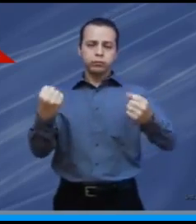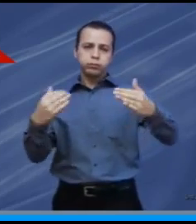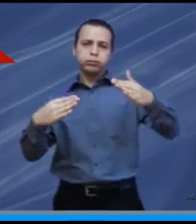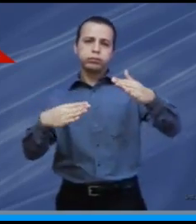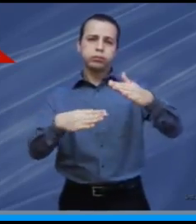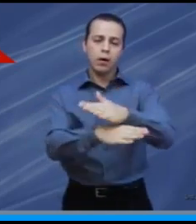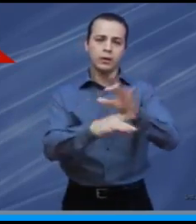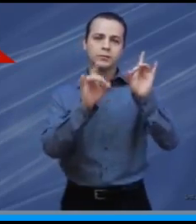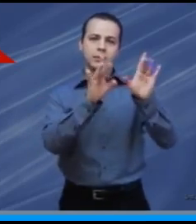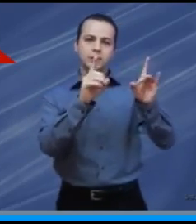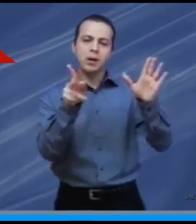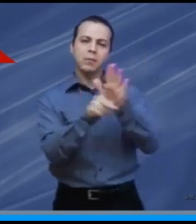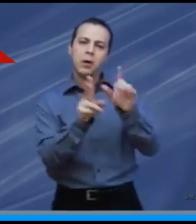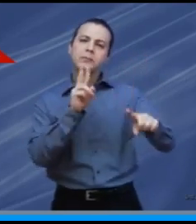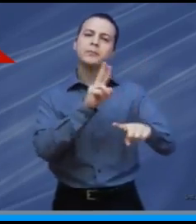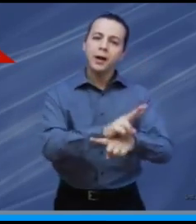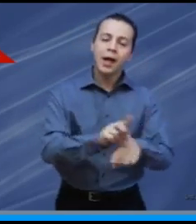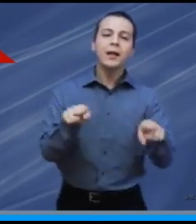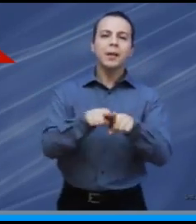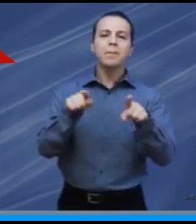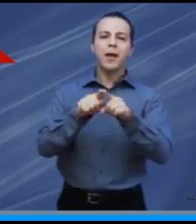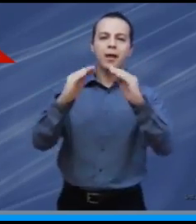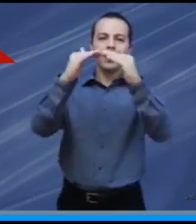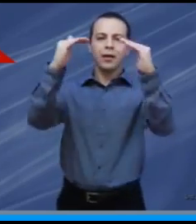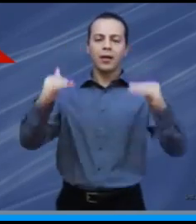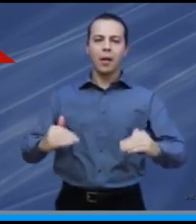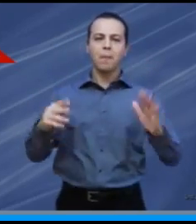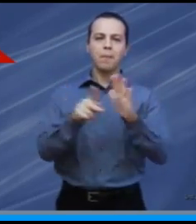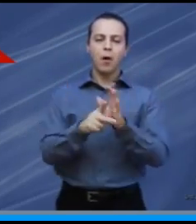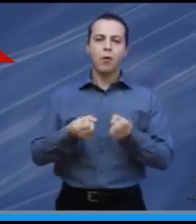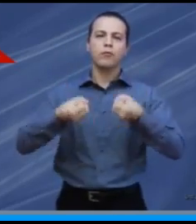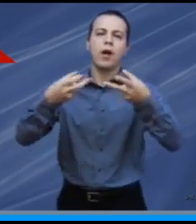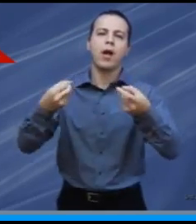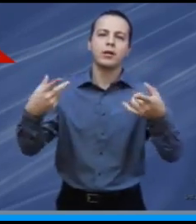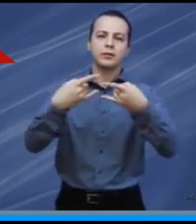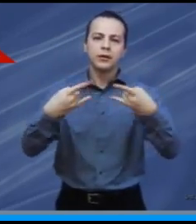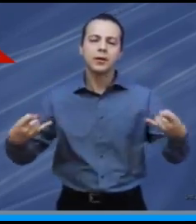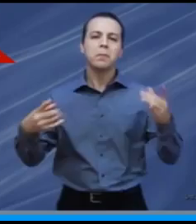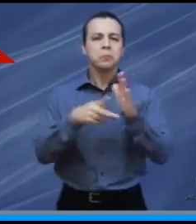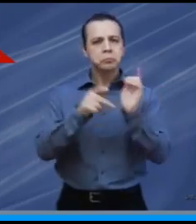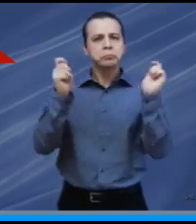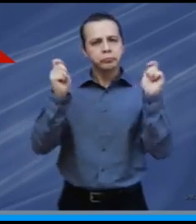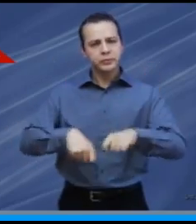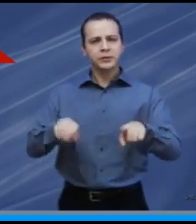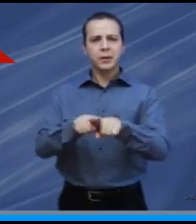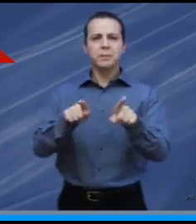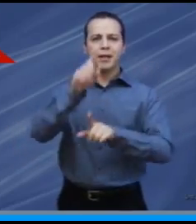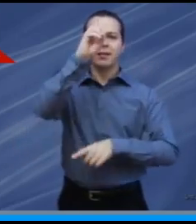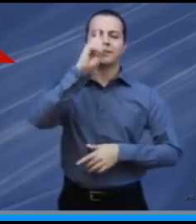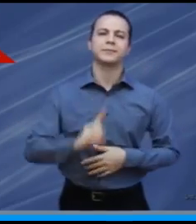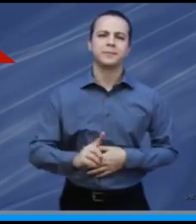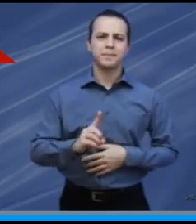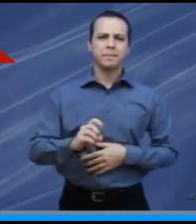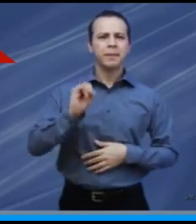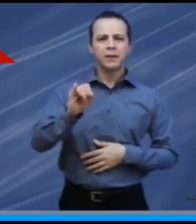o carro, uma bilheteria específica, o que muitas vezes evita aquela história de você ter que comprar